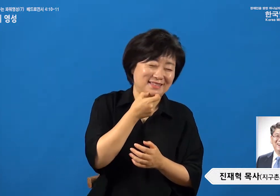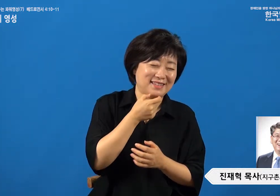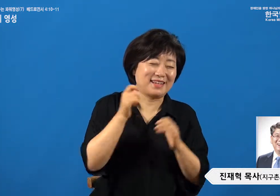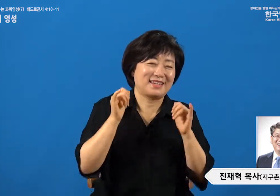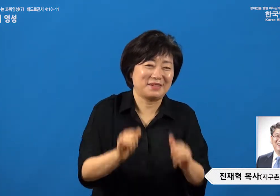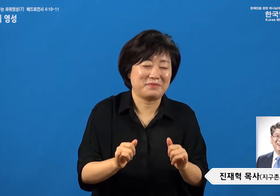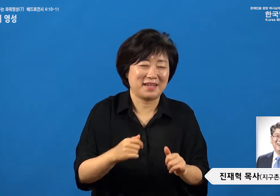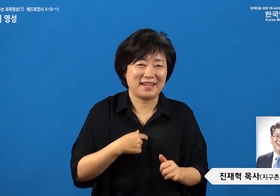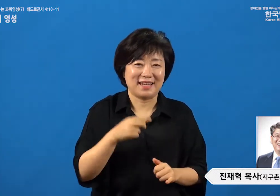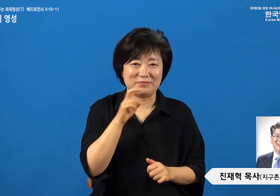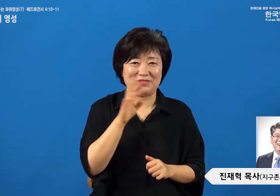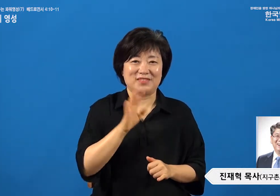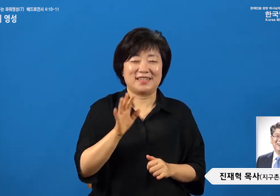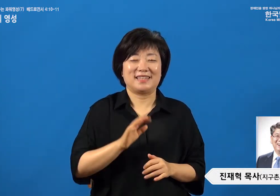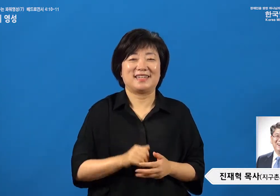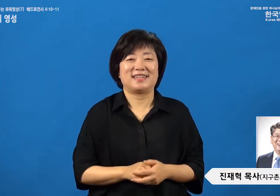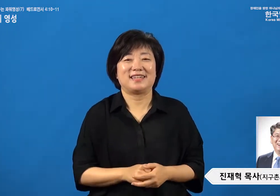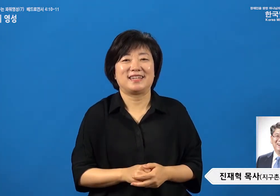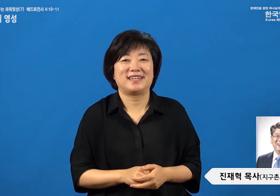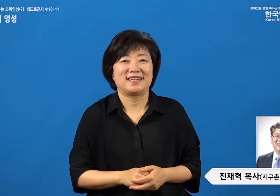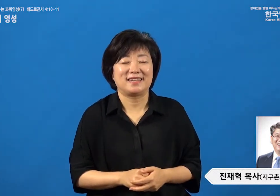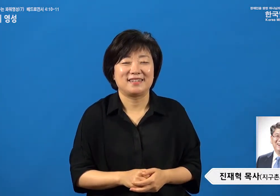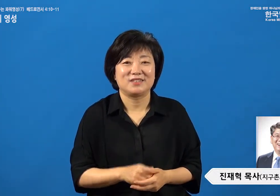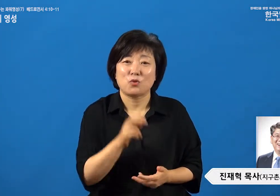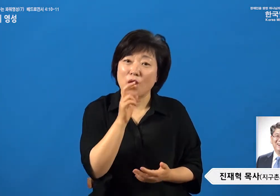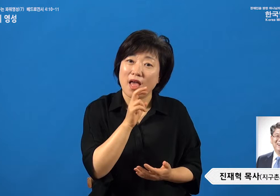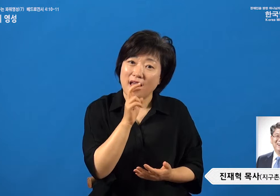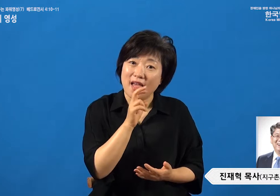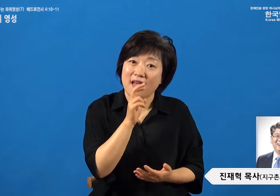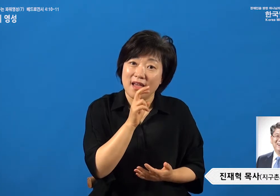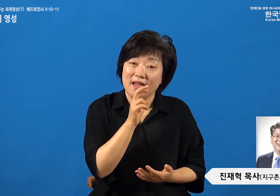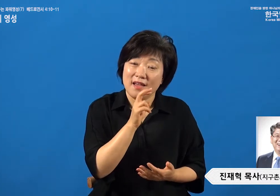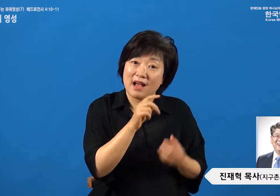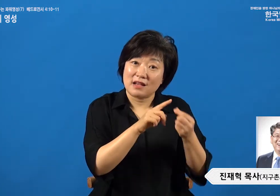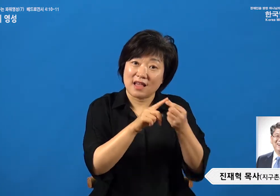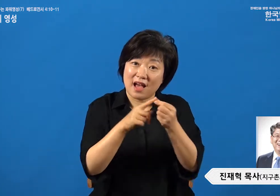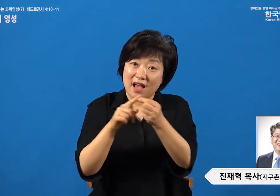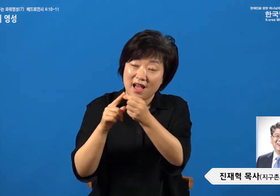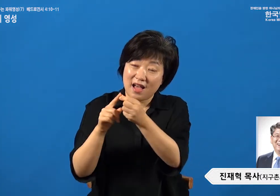부르지는 않겠습니다만은, 이 노래를 보면서